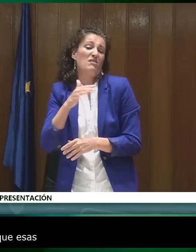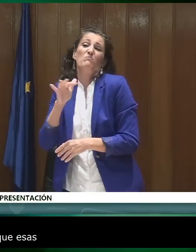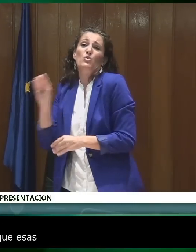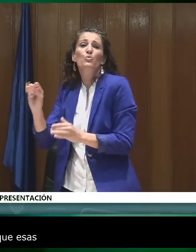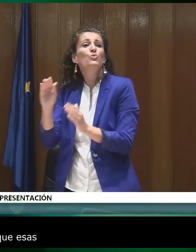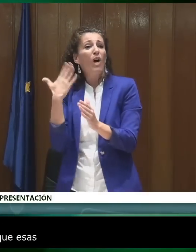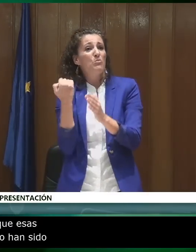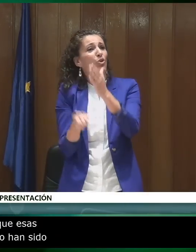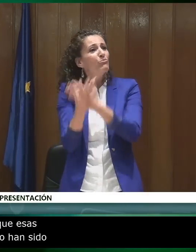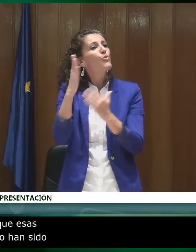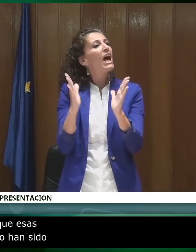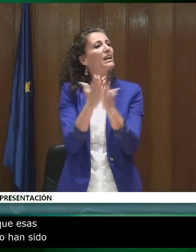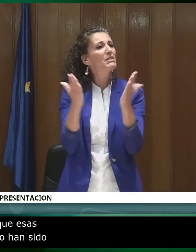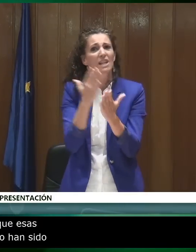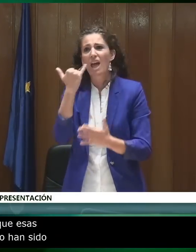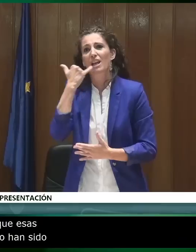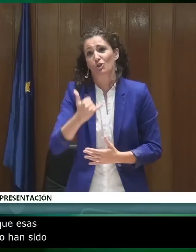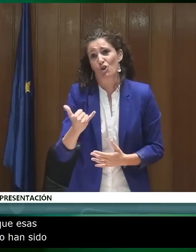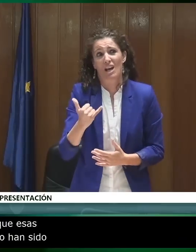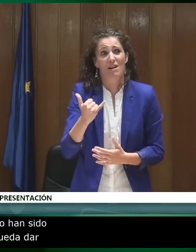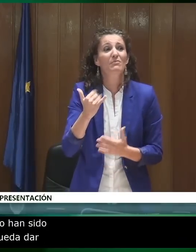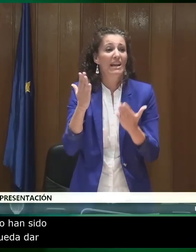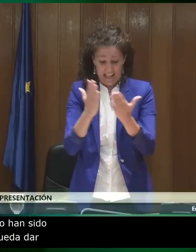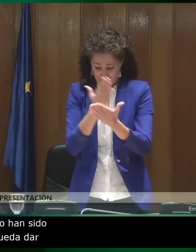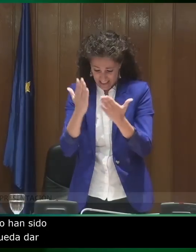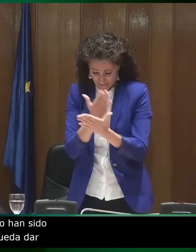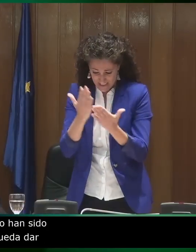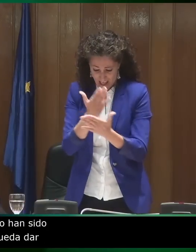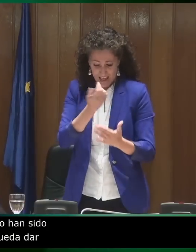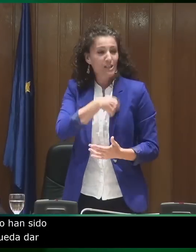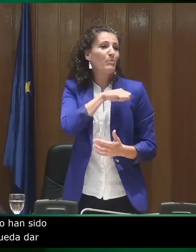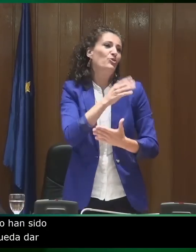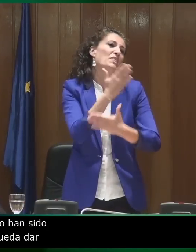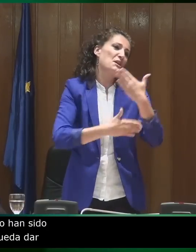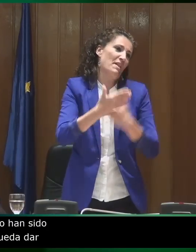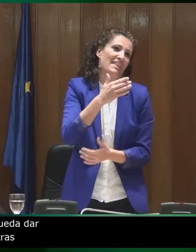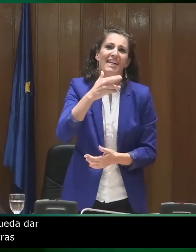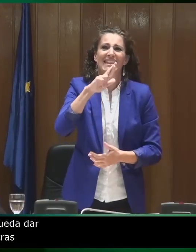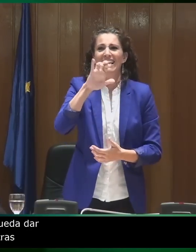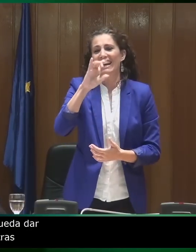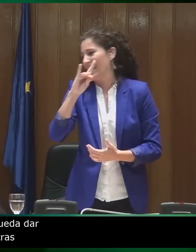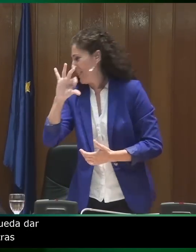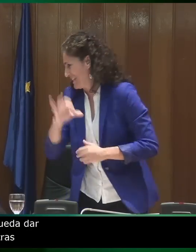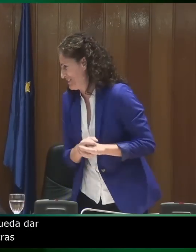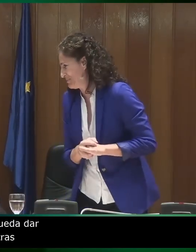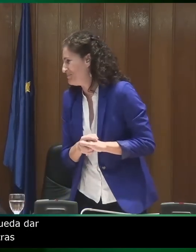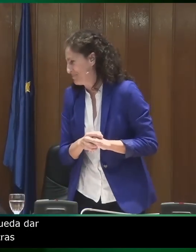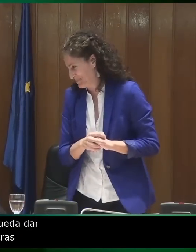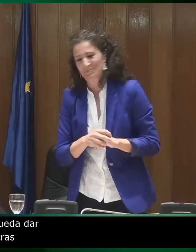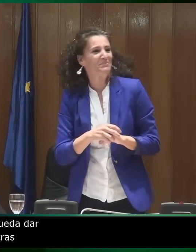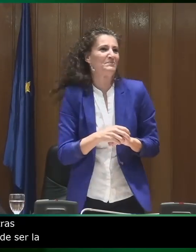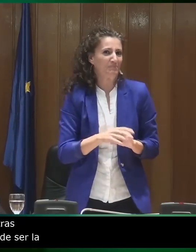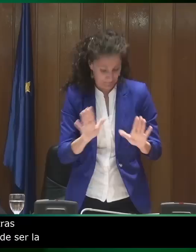Documentación sobre Discapacidad del Real Patronato sobre Discapacidad a través de su